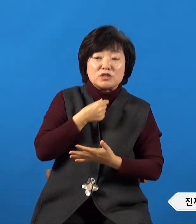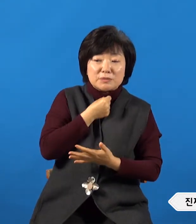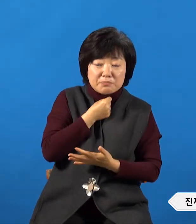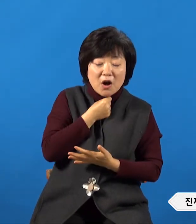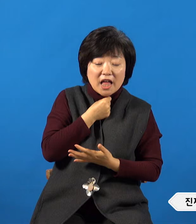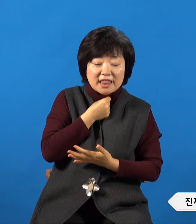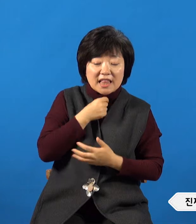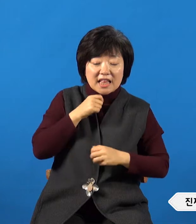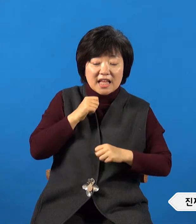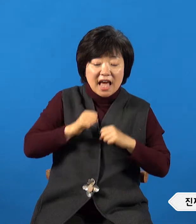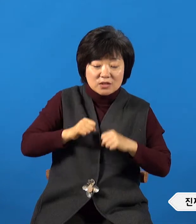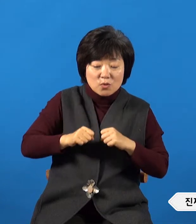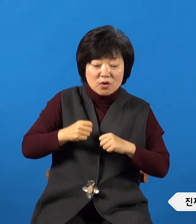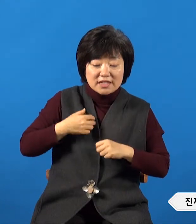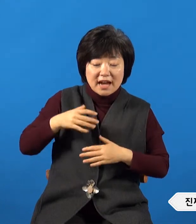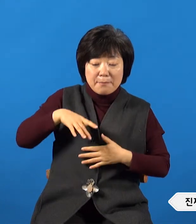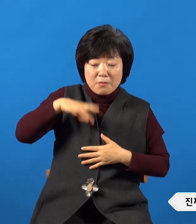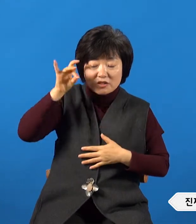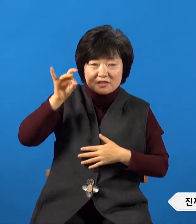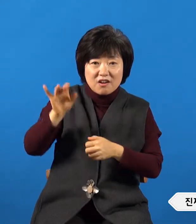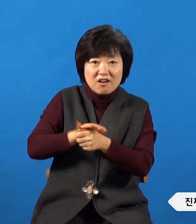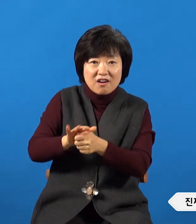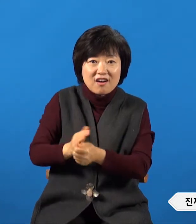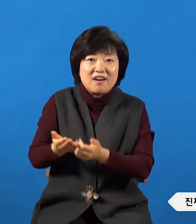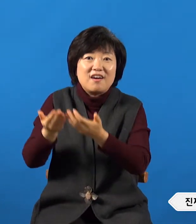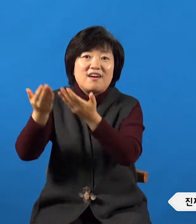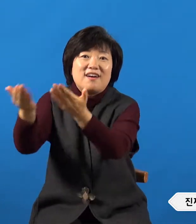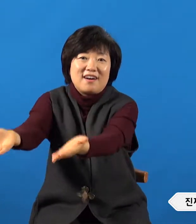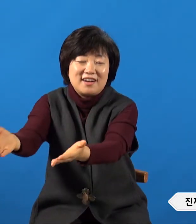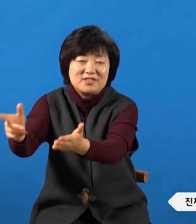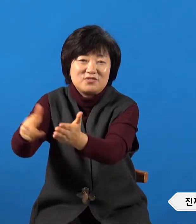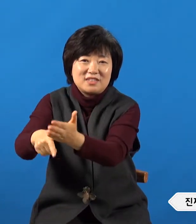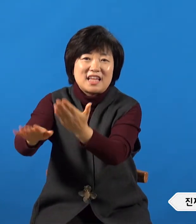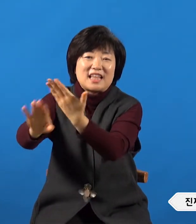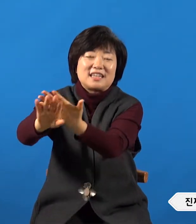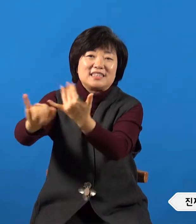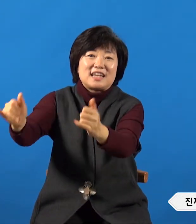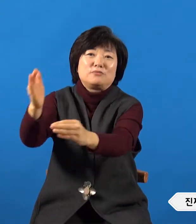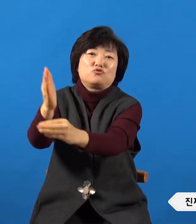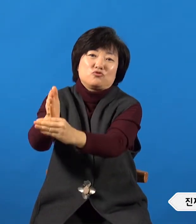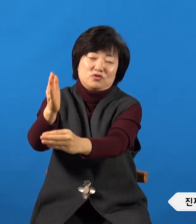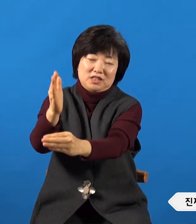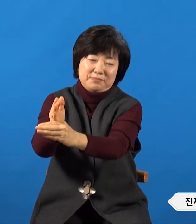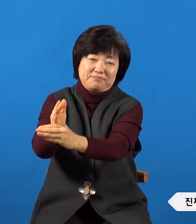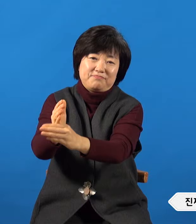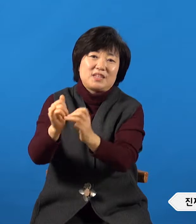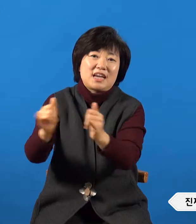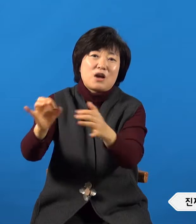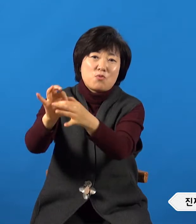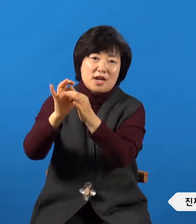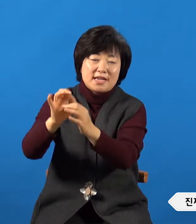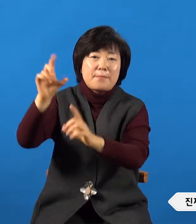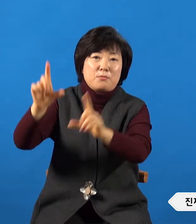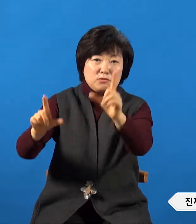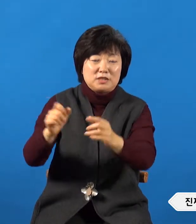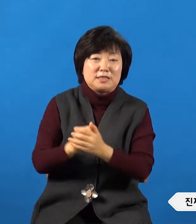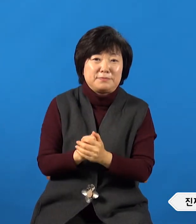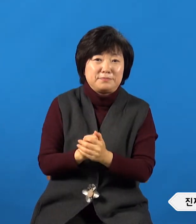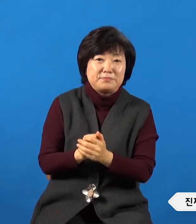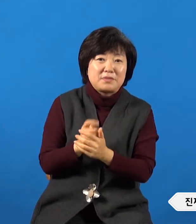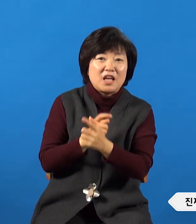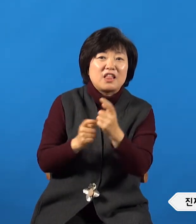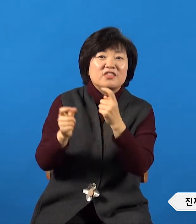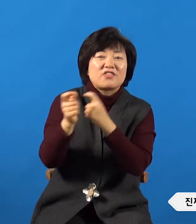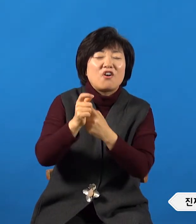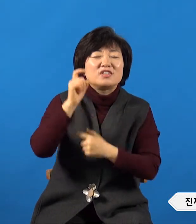원했던 그것을 먼저 해줄 수 있는 타인 중심의 인간관계의 모습. 그래서 우리는